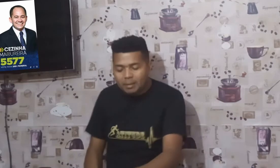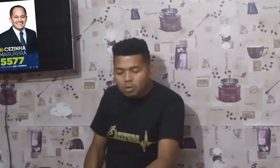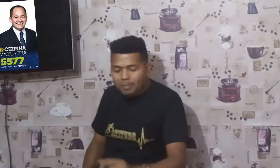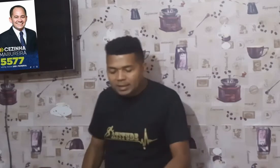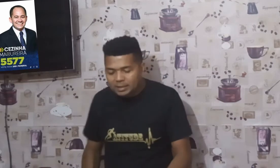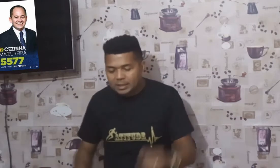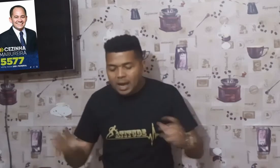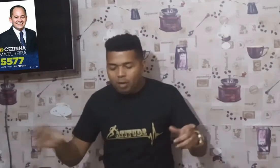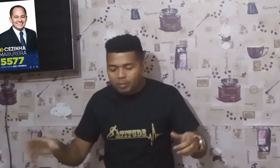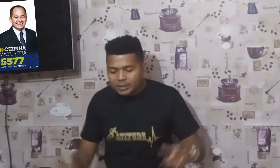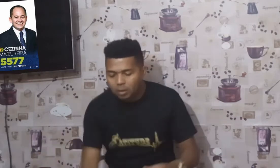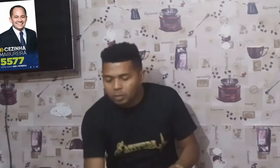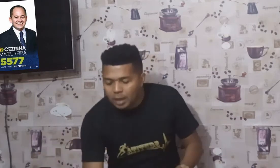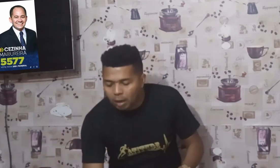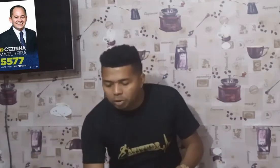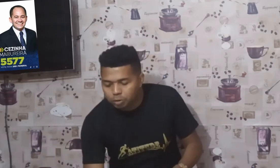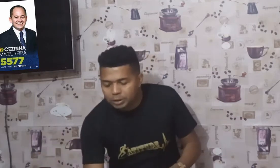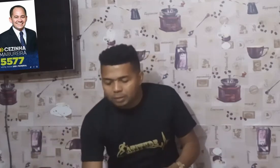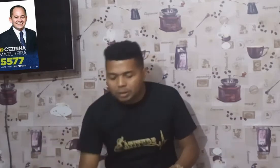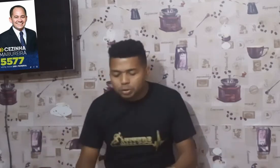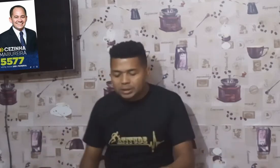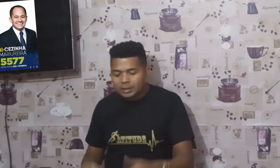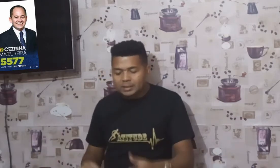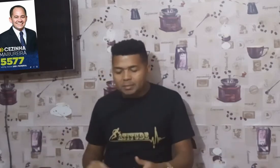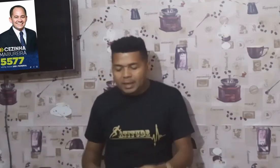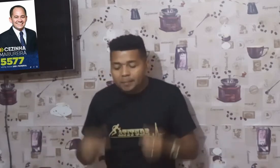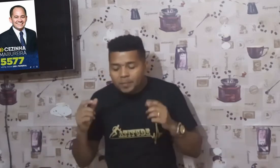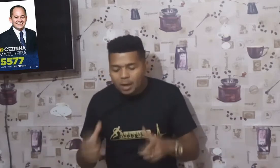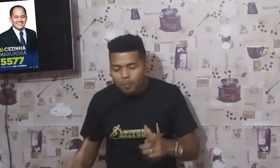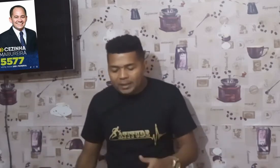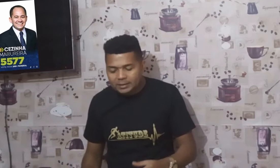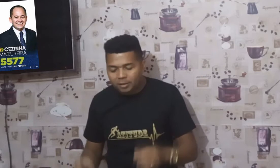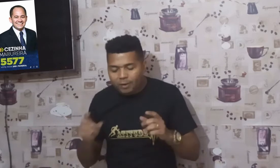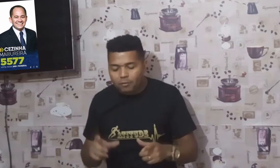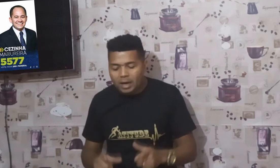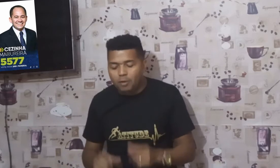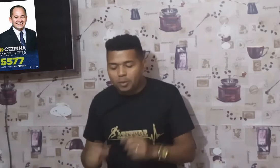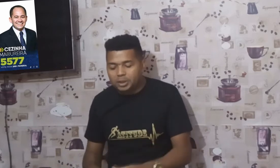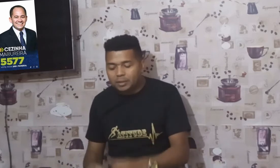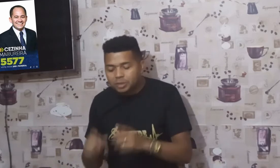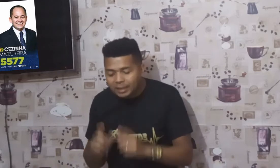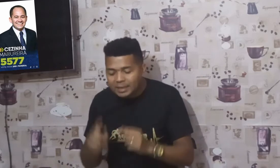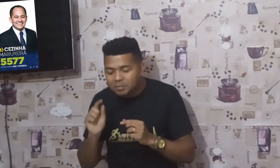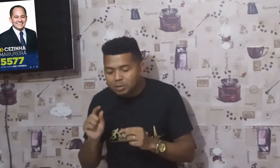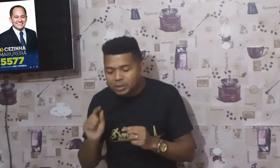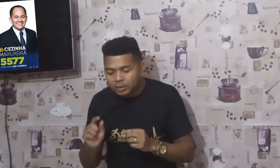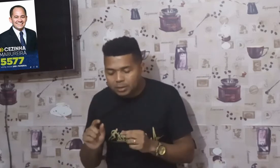mil habitantes. A comissão, a Constituição da Justiça da Assembleia, deu o parecer favorável ao projeto de lei de